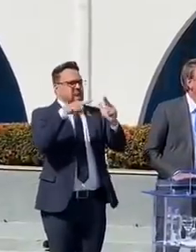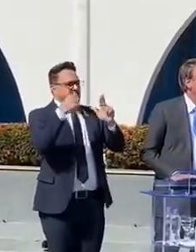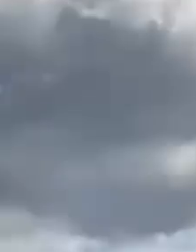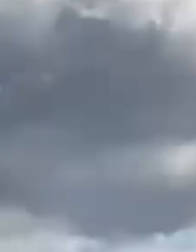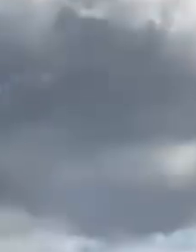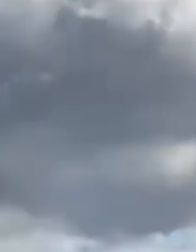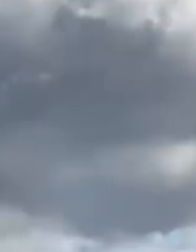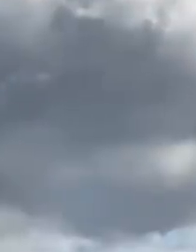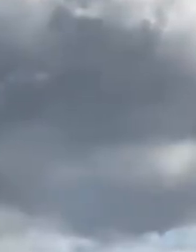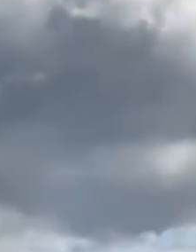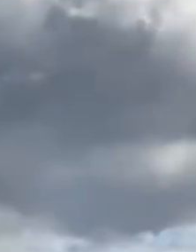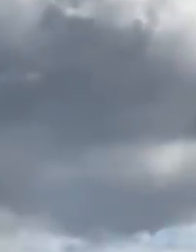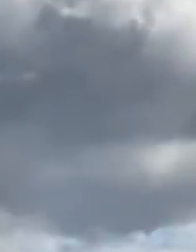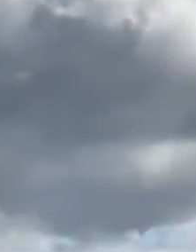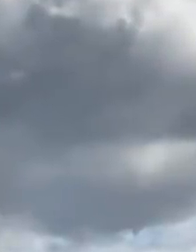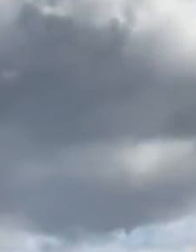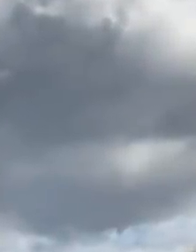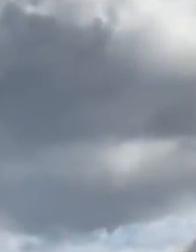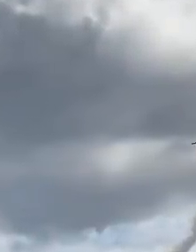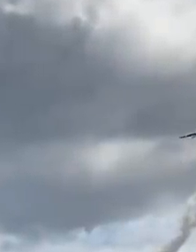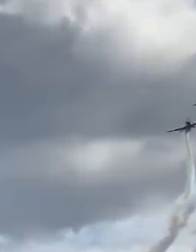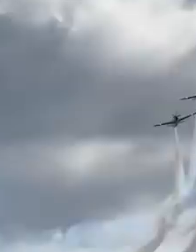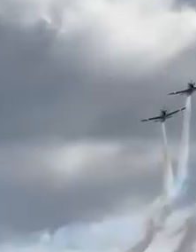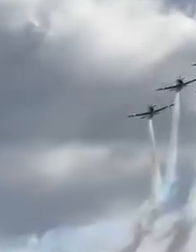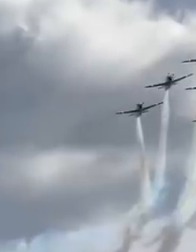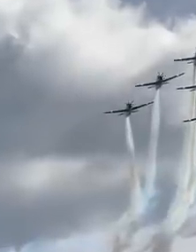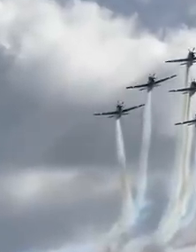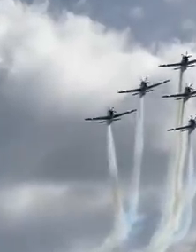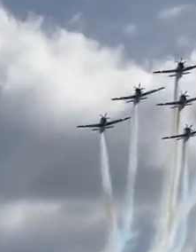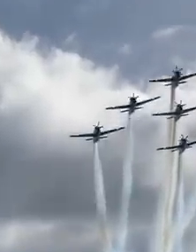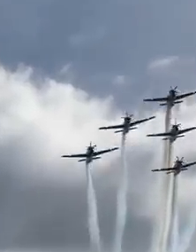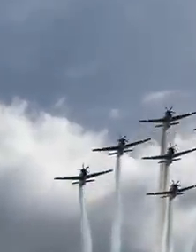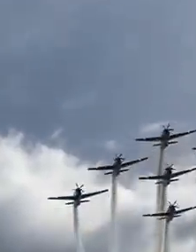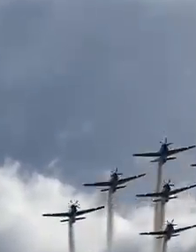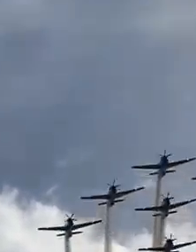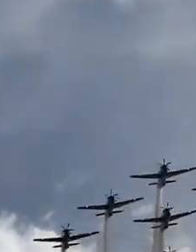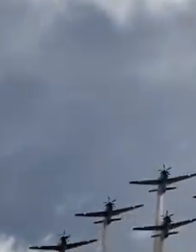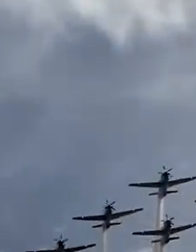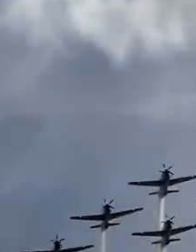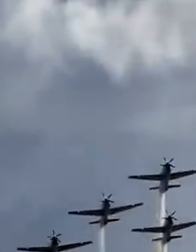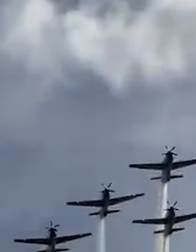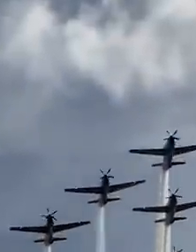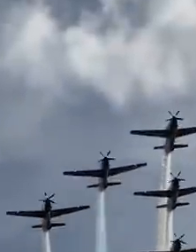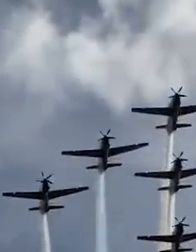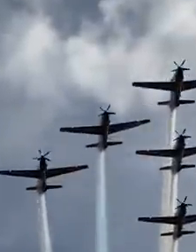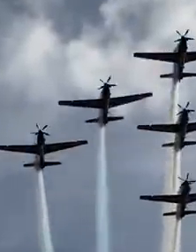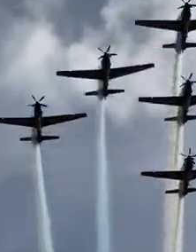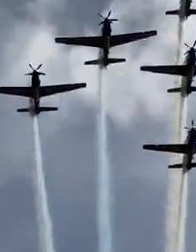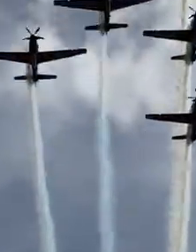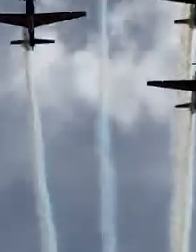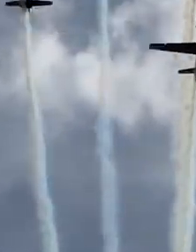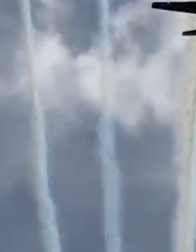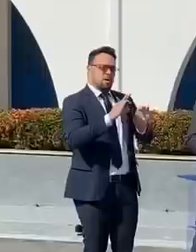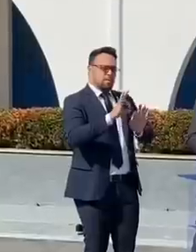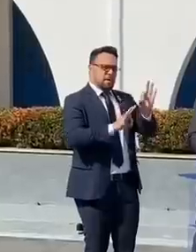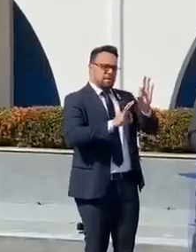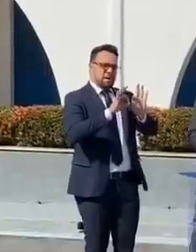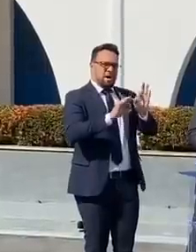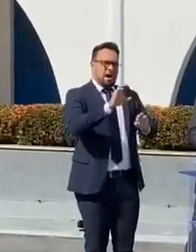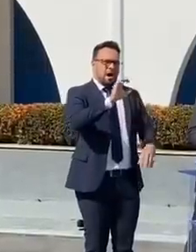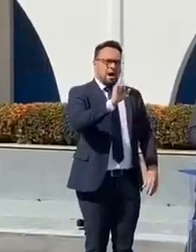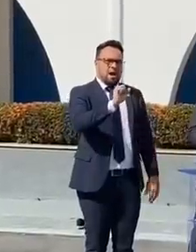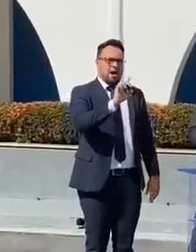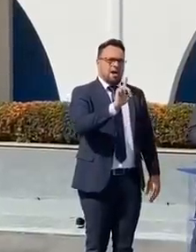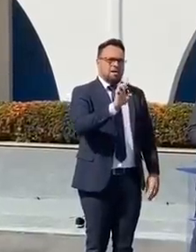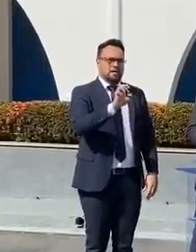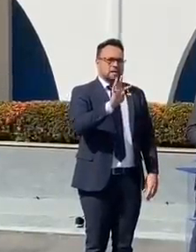Desde 1972, ano que também prestei concurso para a Escola Preparatória de Cadetes